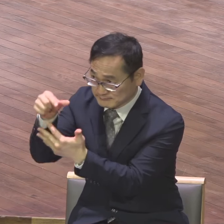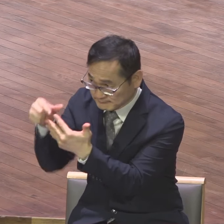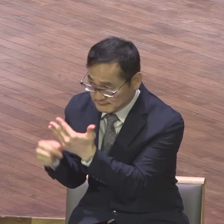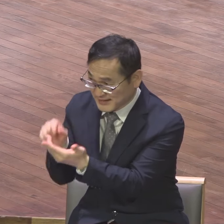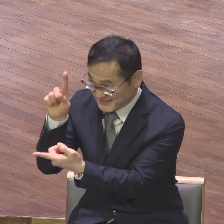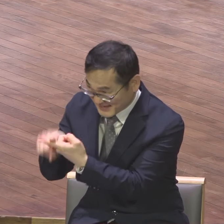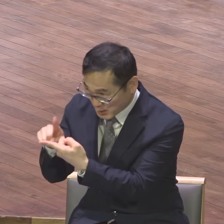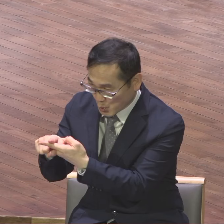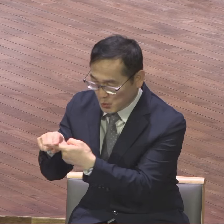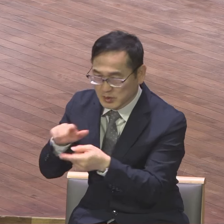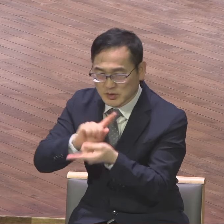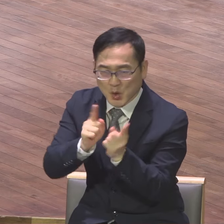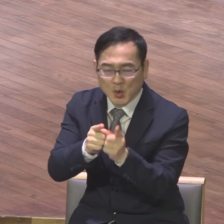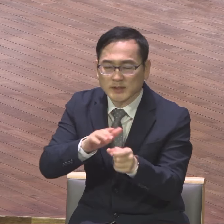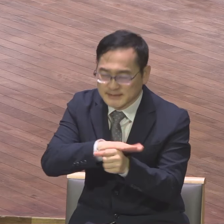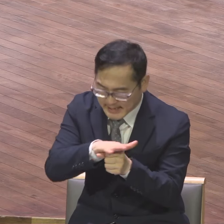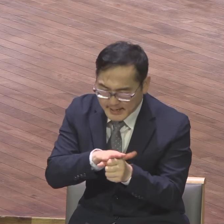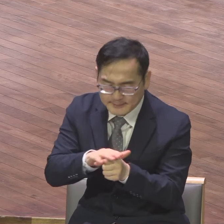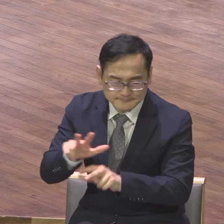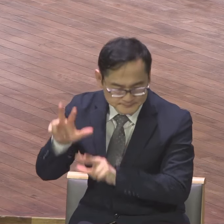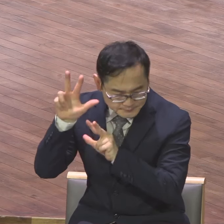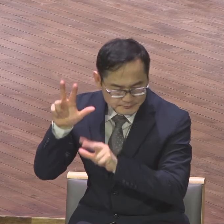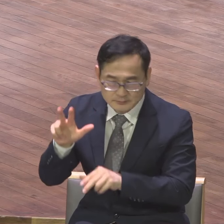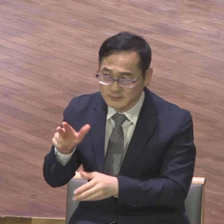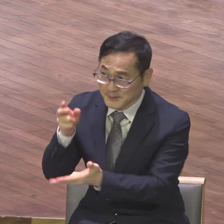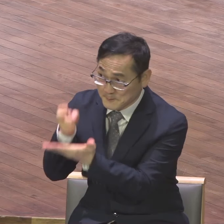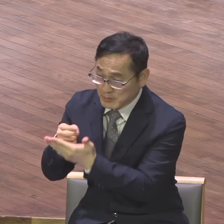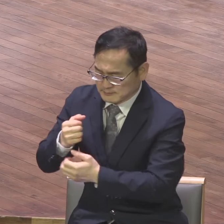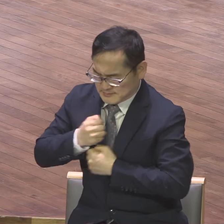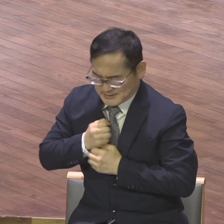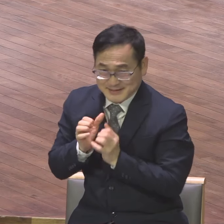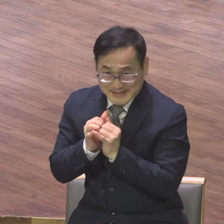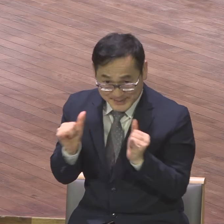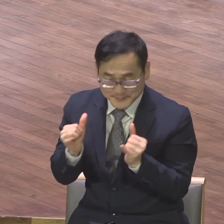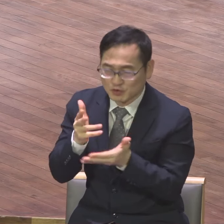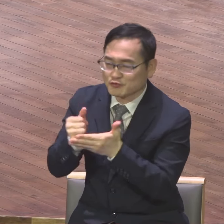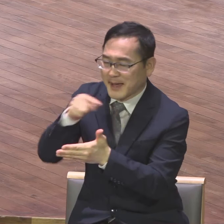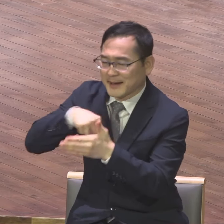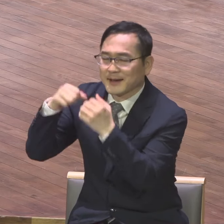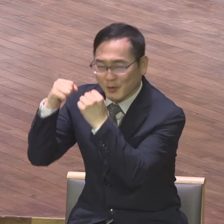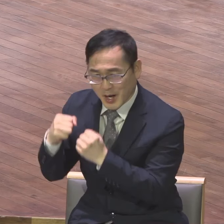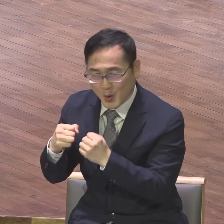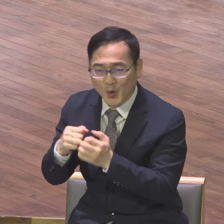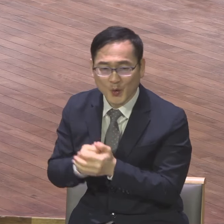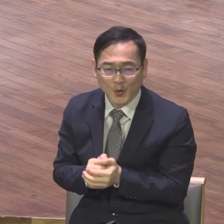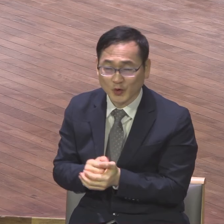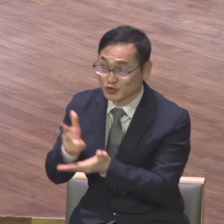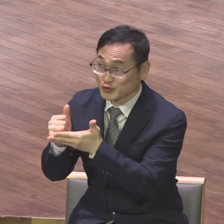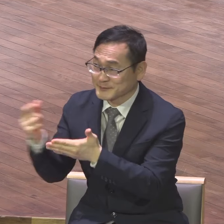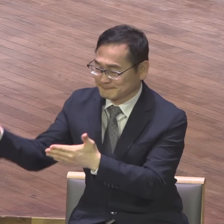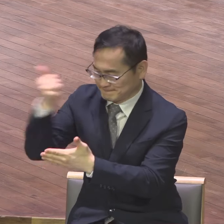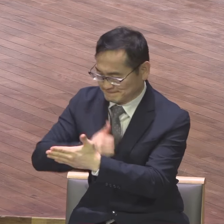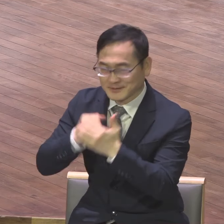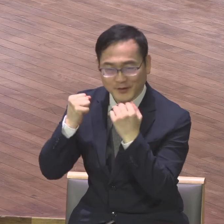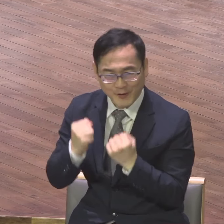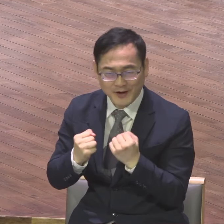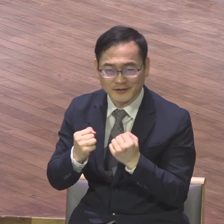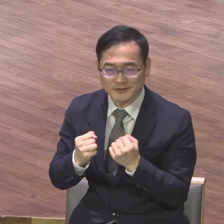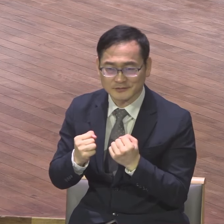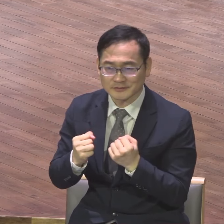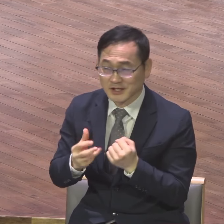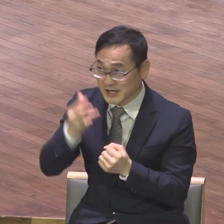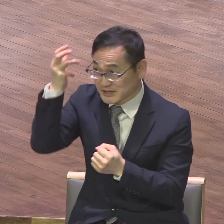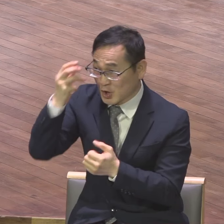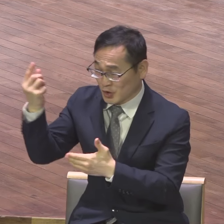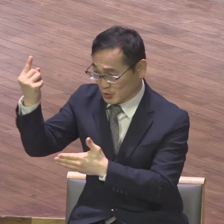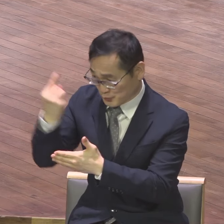서로 사랑할 것이니라. 그의 계명을 지키는 자는 주 안에 거하고 주는 그의 안에 거하시나니 우리에게 주신